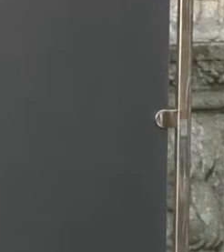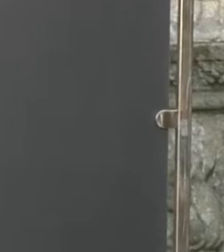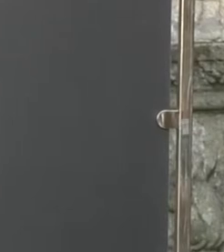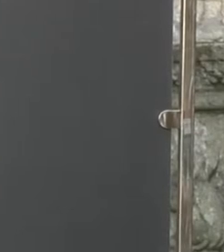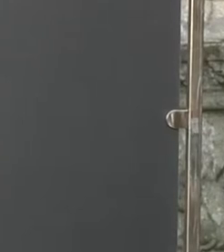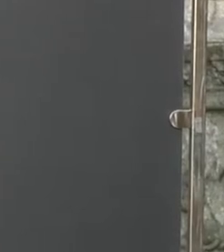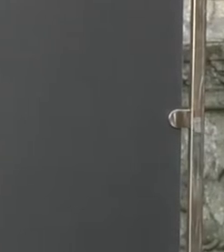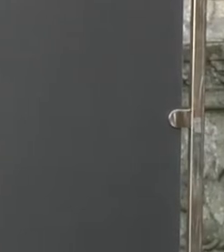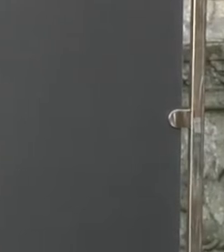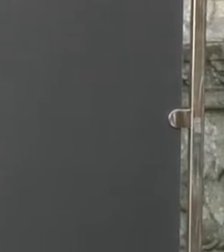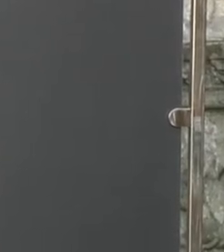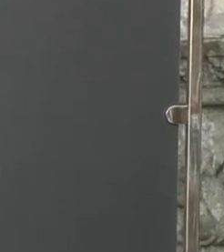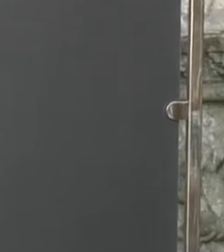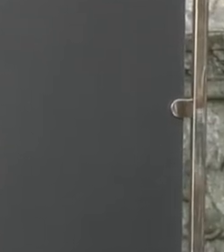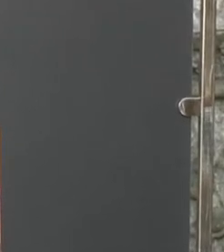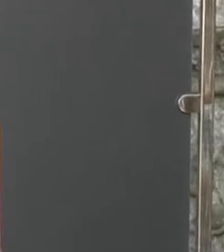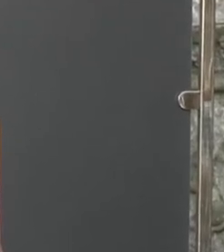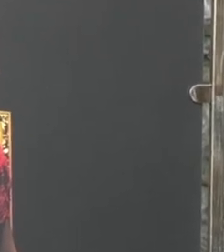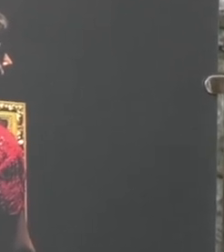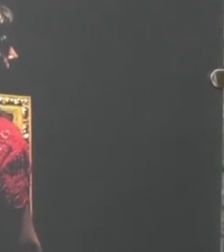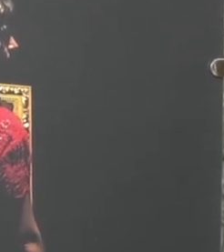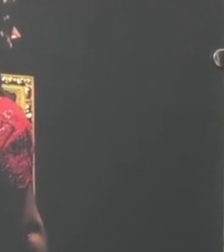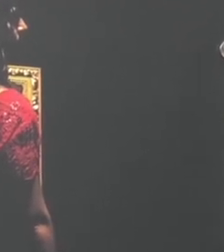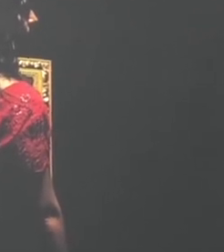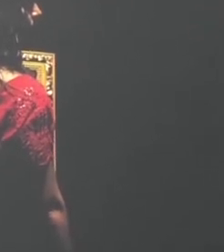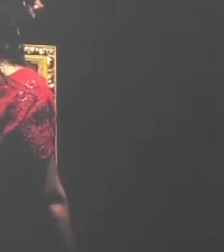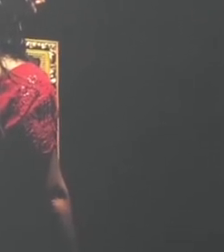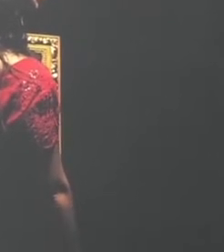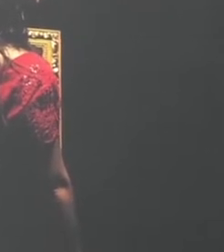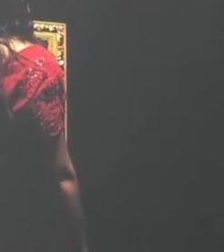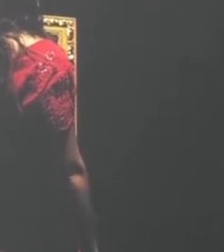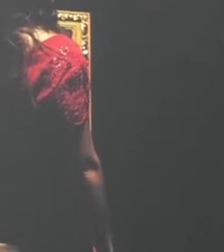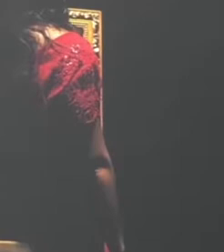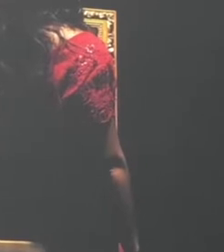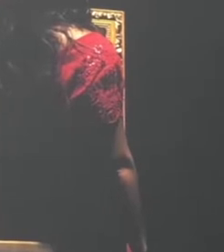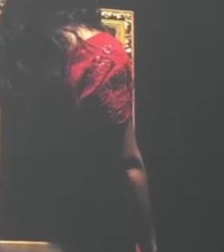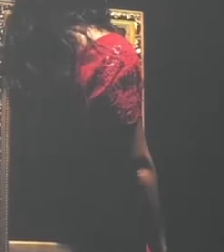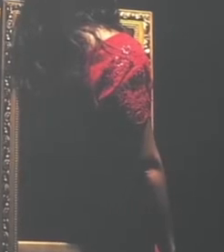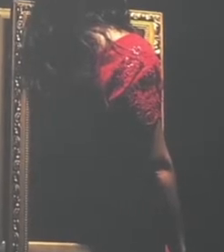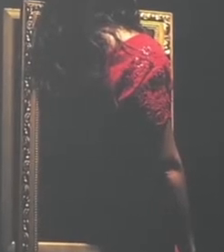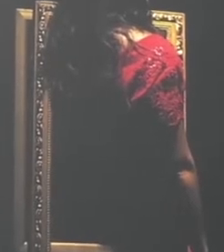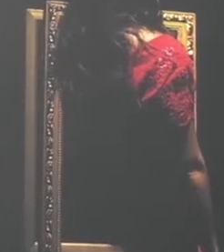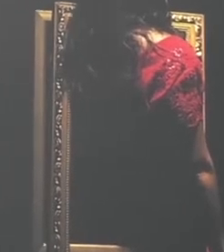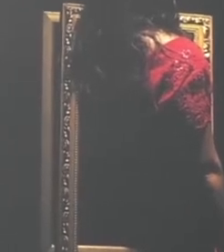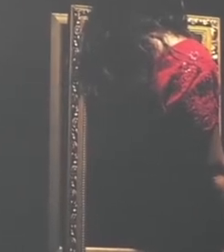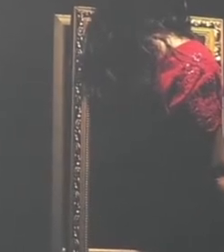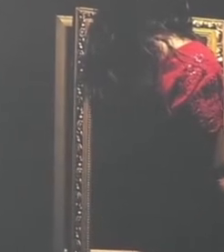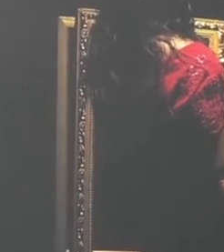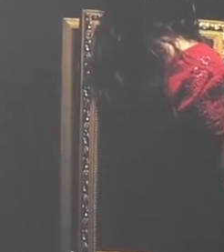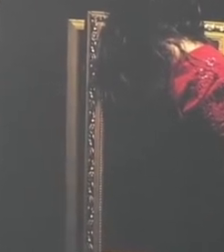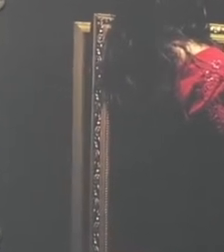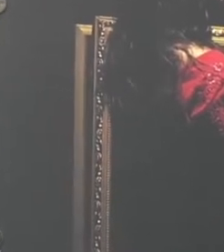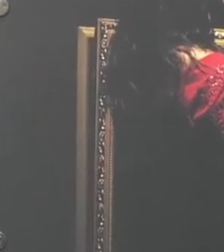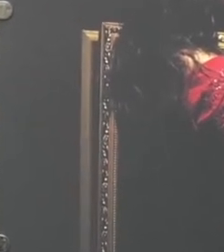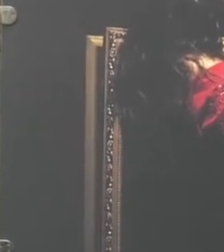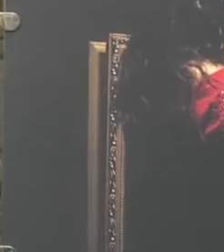olhar que brillou, roubou toda a luz e o tempo foi